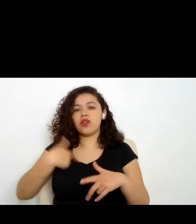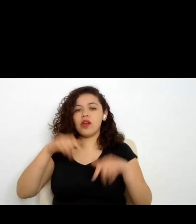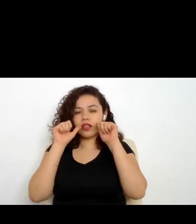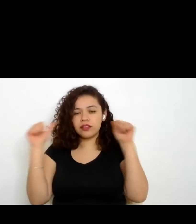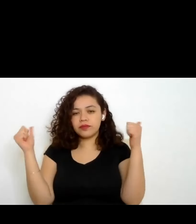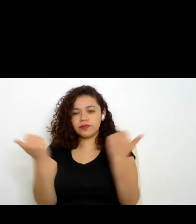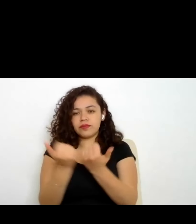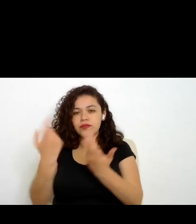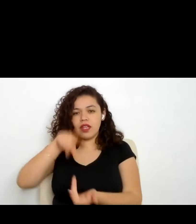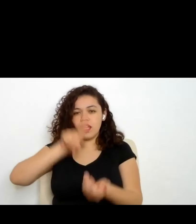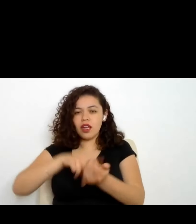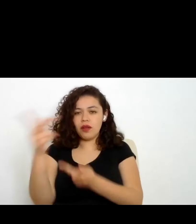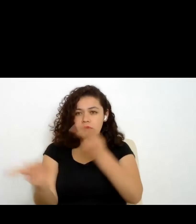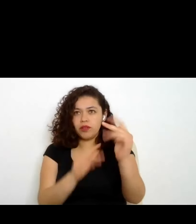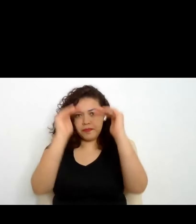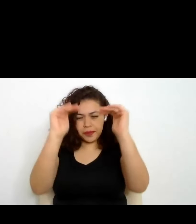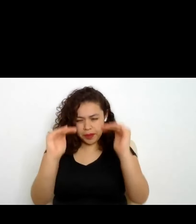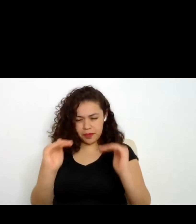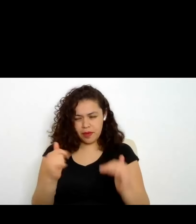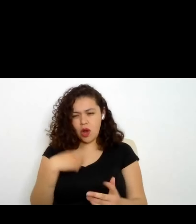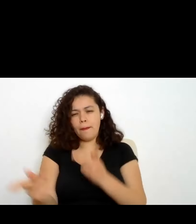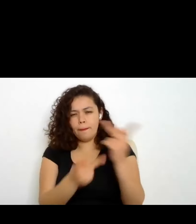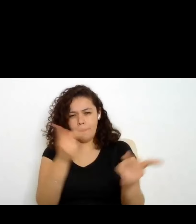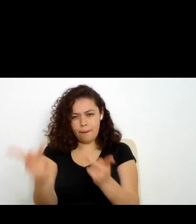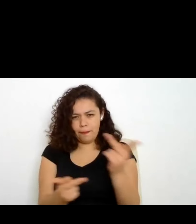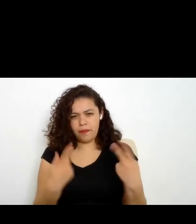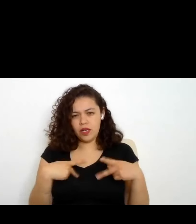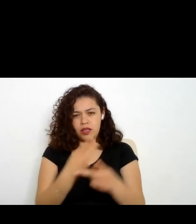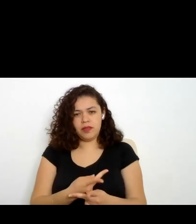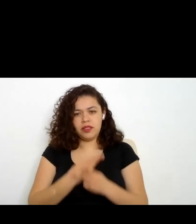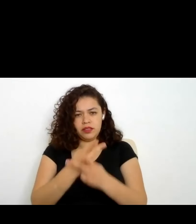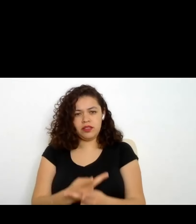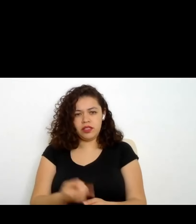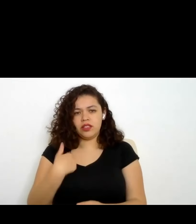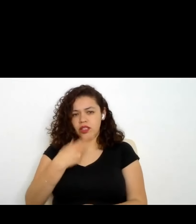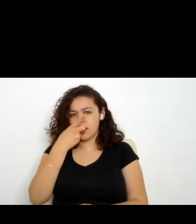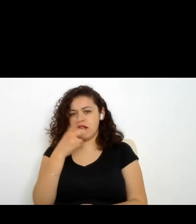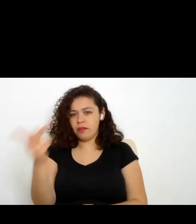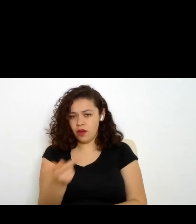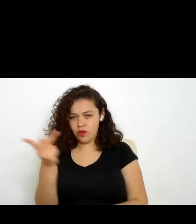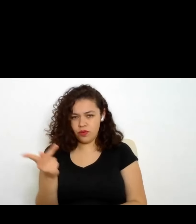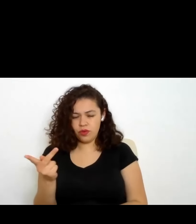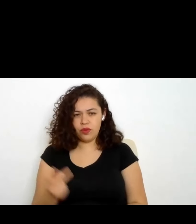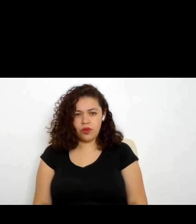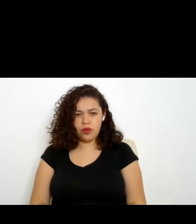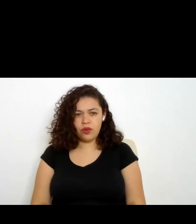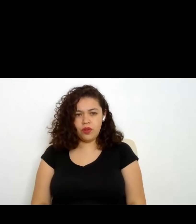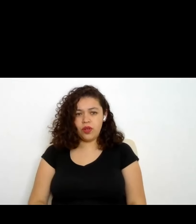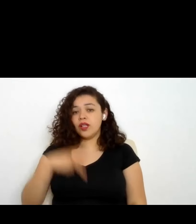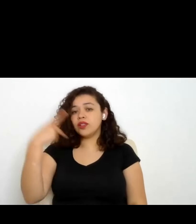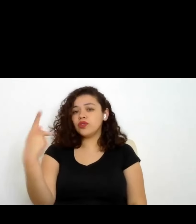y dentro del cuestionario que le hago al paciente le pido su tipo